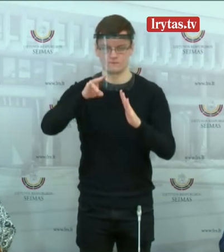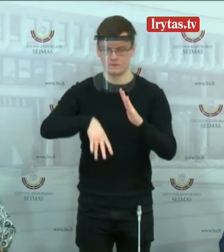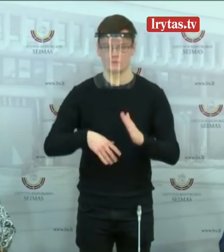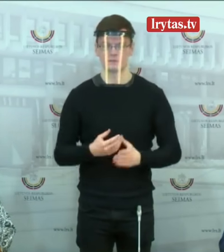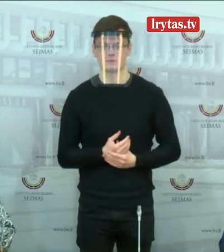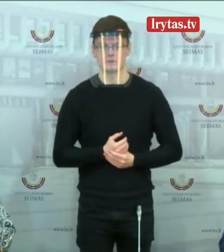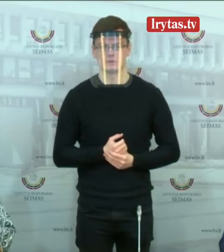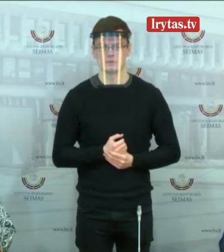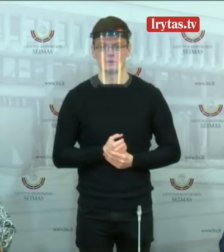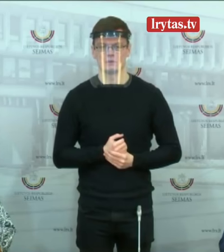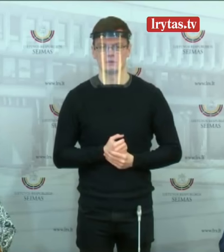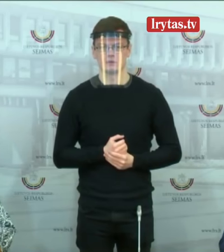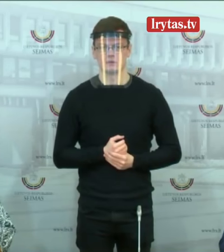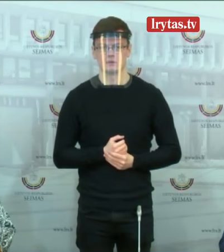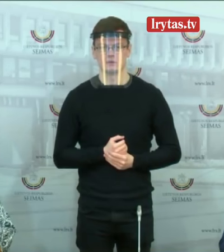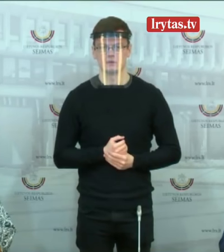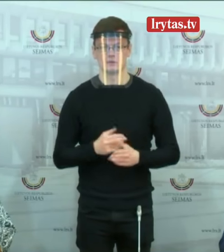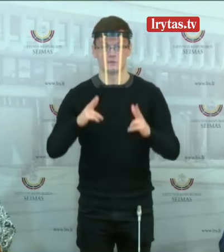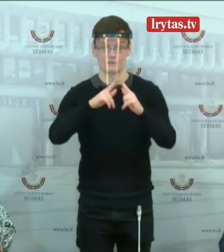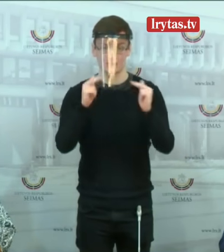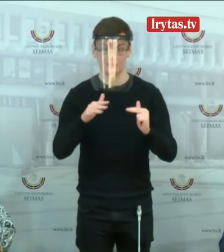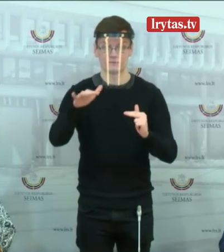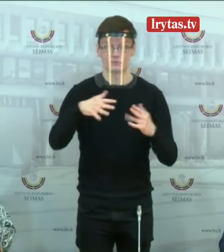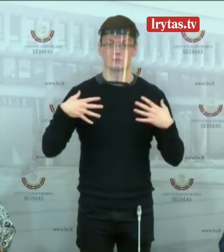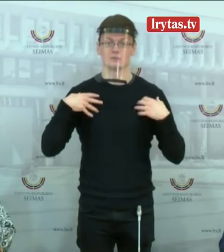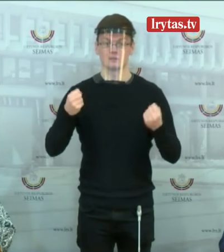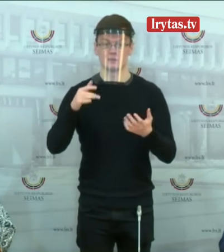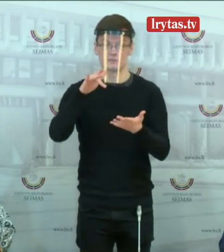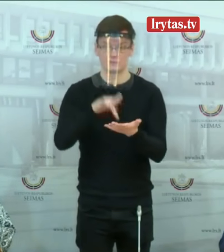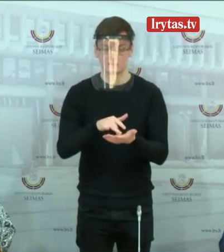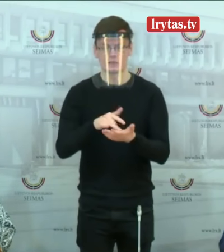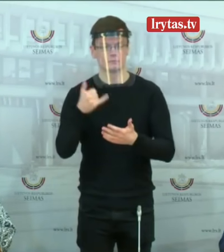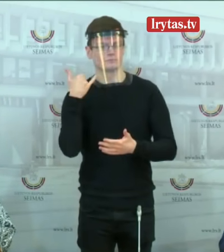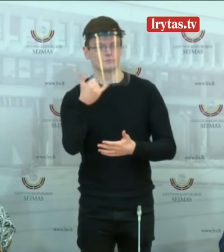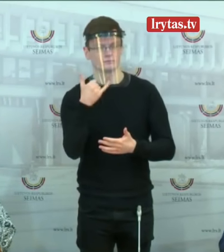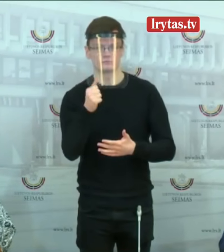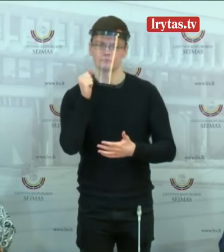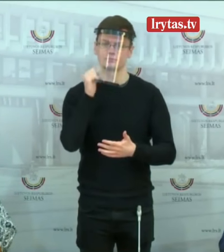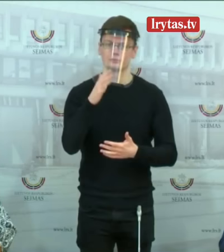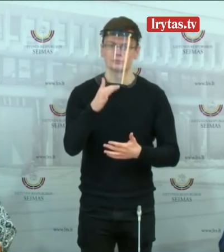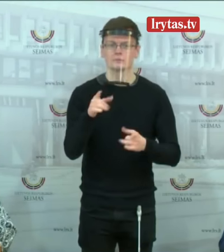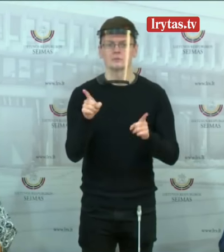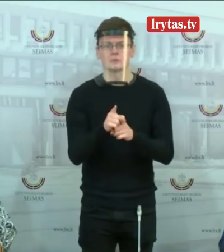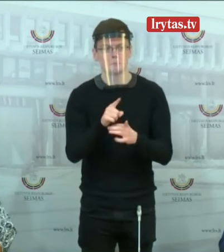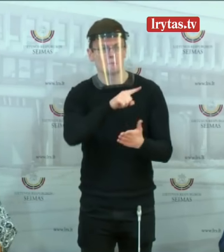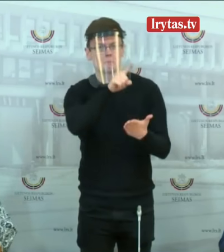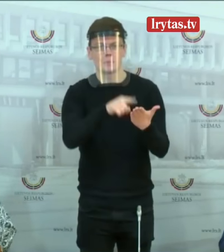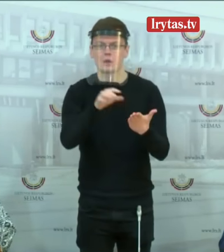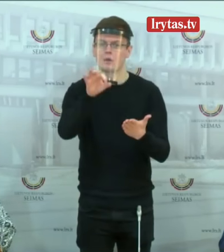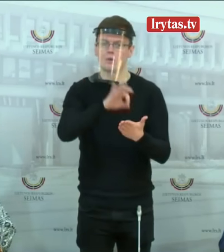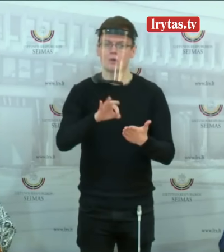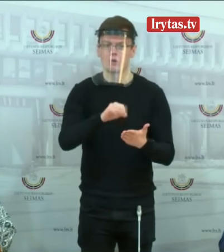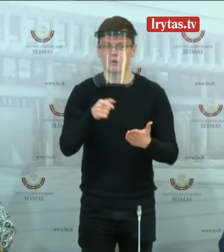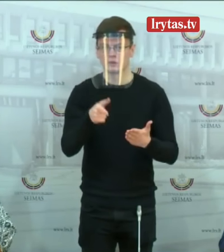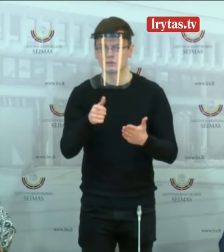Tai NVSC kiekvieną dieną susisiekė su šiais asmenimis ir vienas tarp klausimų taip pat yra dėl izoliacijos